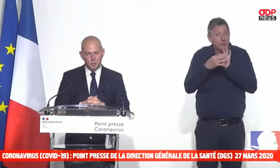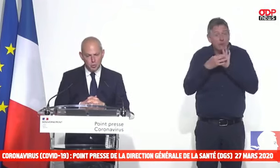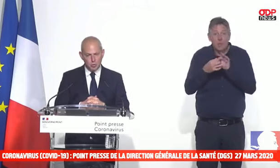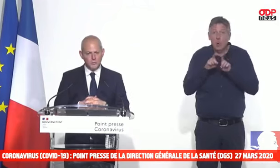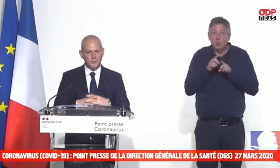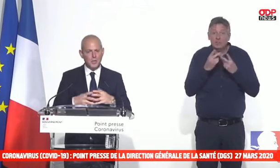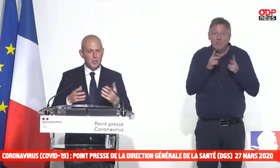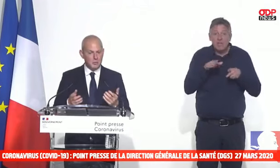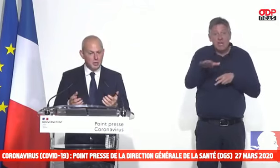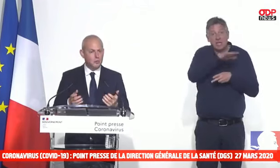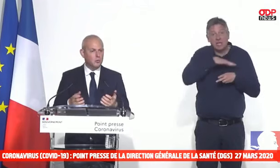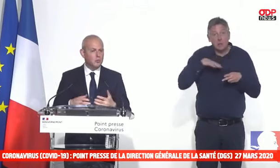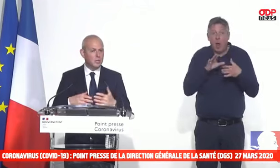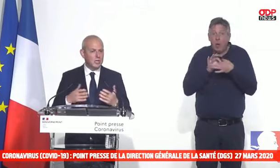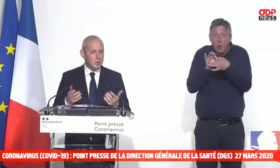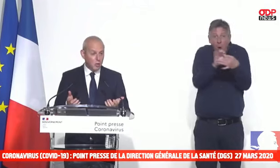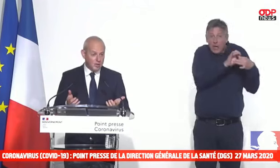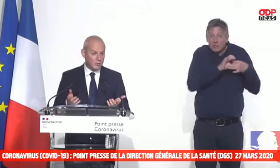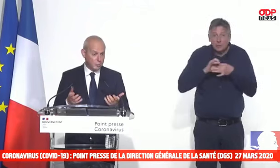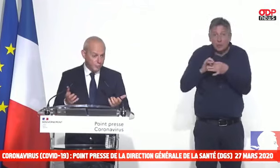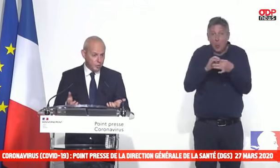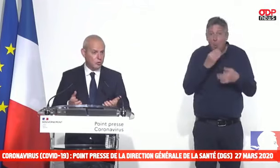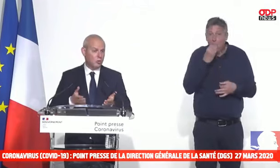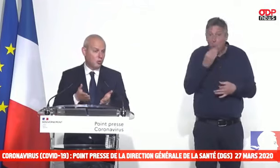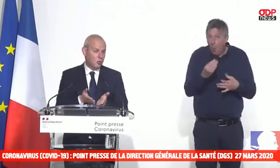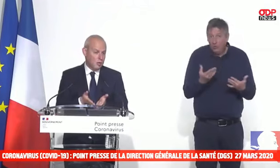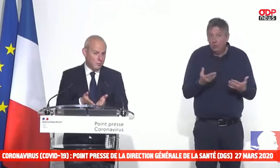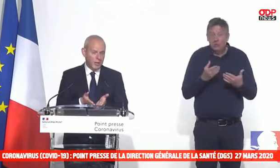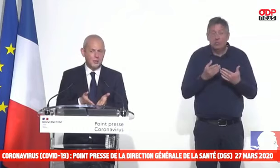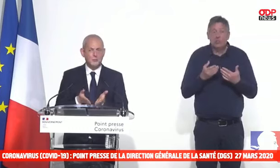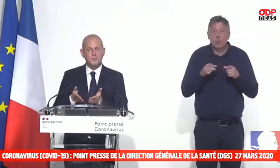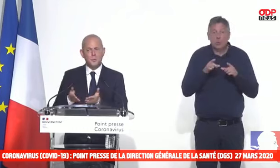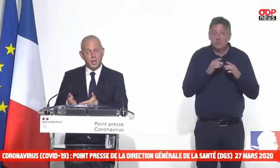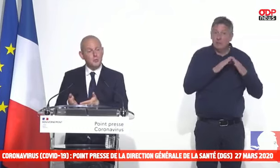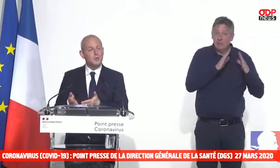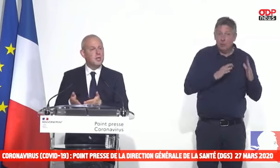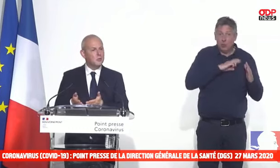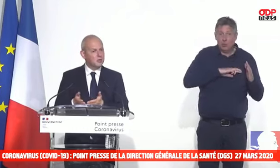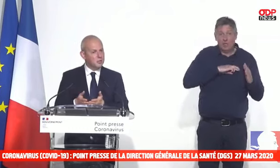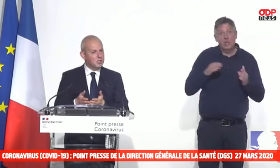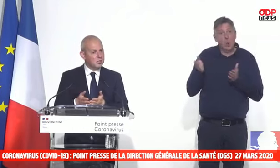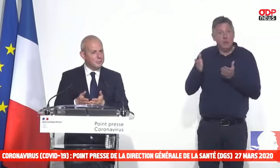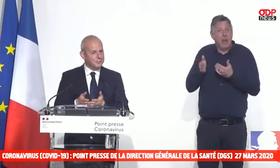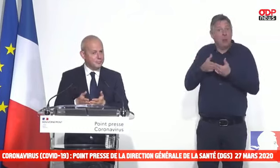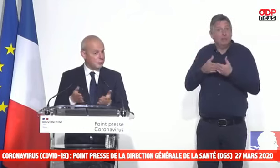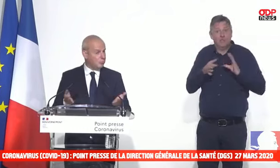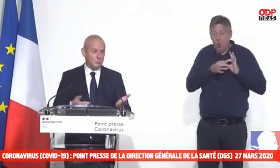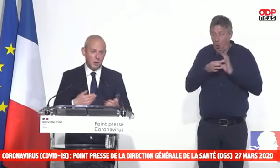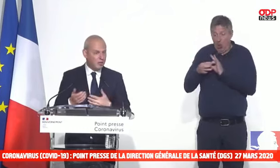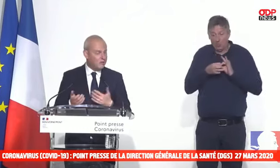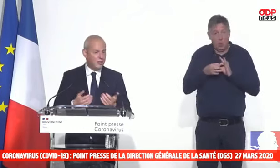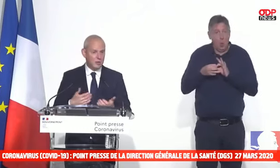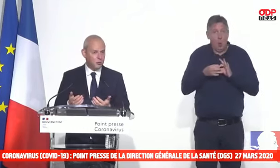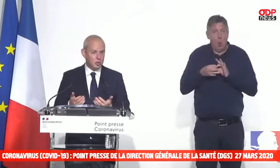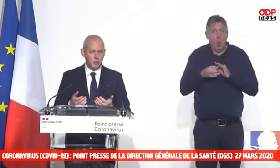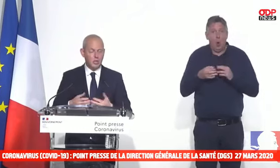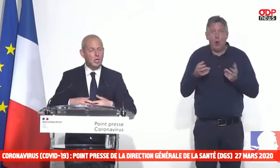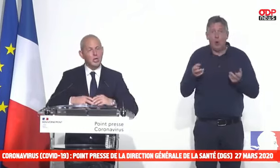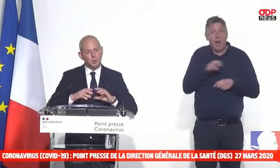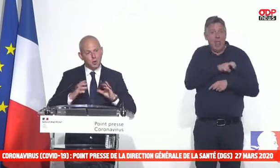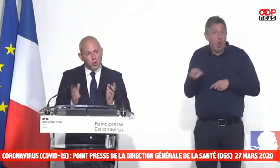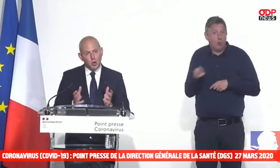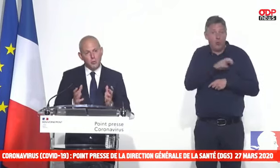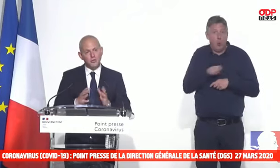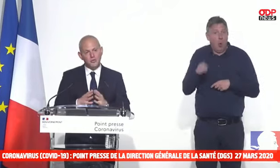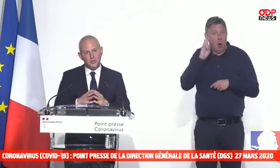de la commune. Et bien entendu, il y a des relations fortes entre l'EHPAD et l'hôpital de proximité, avec des allers-retours réguliers.